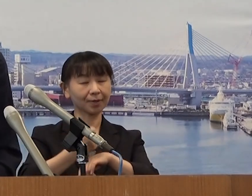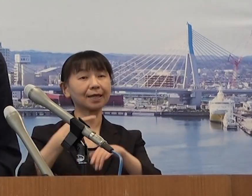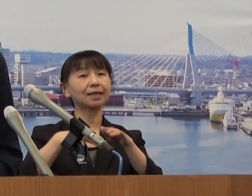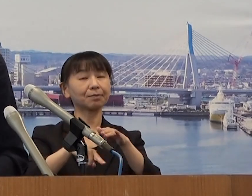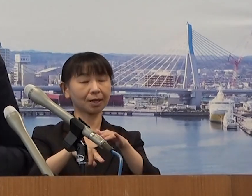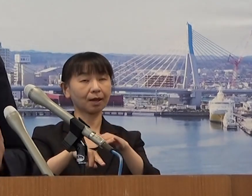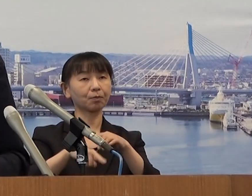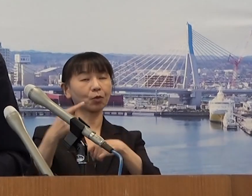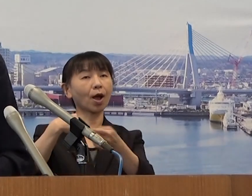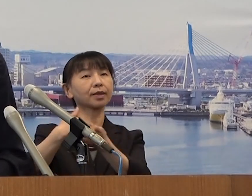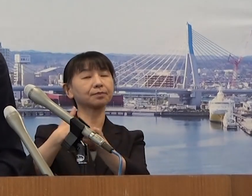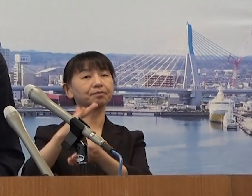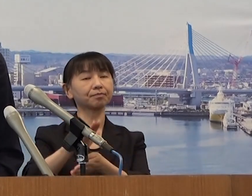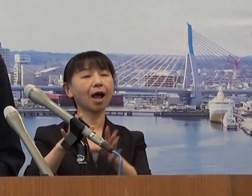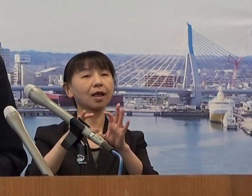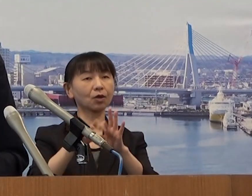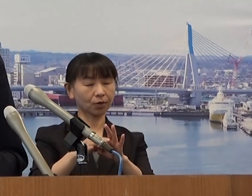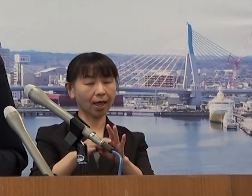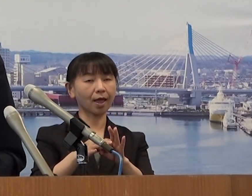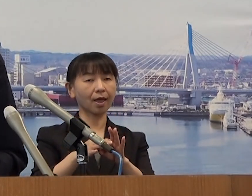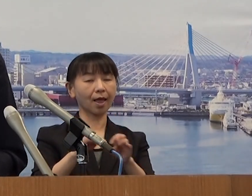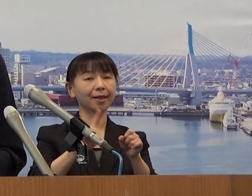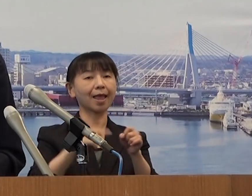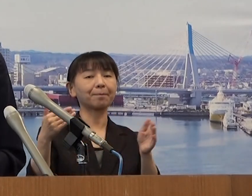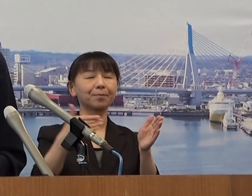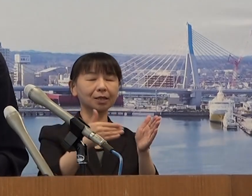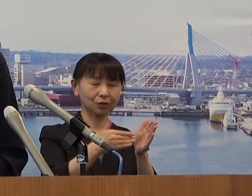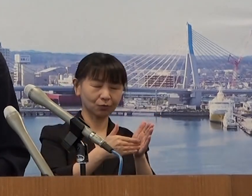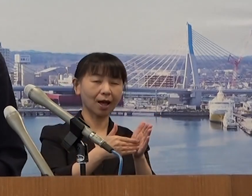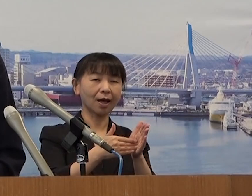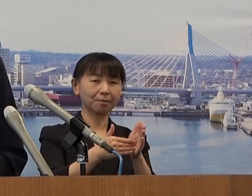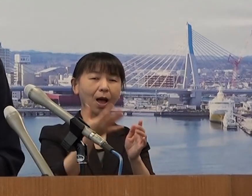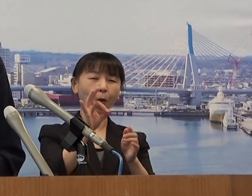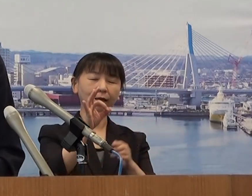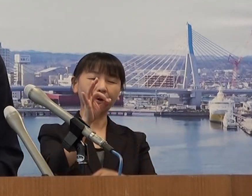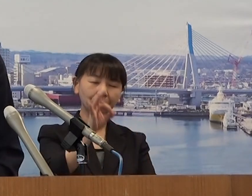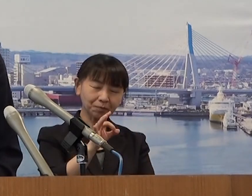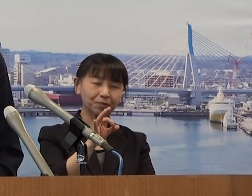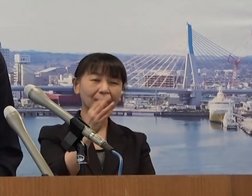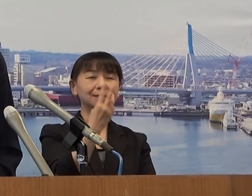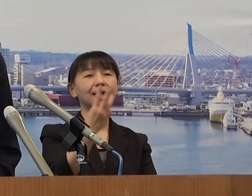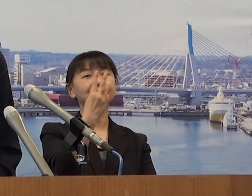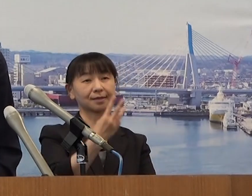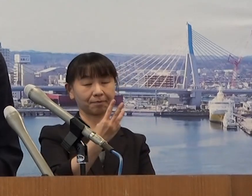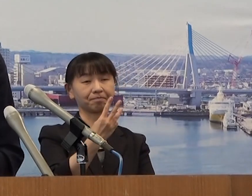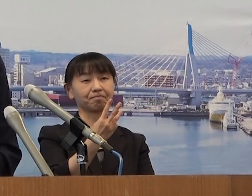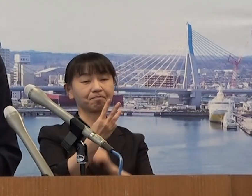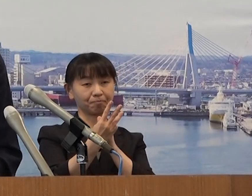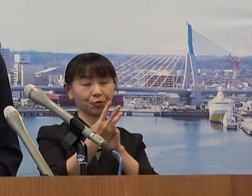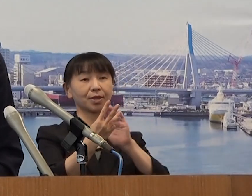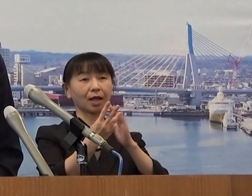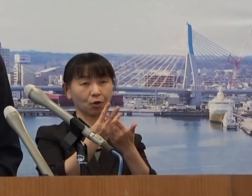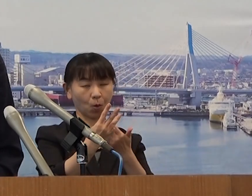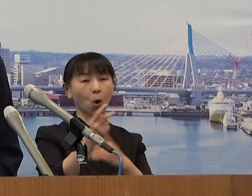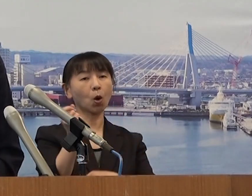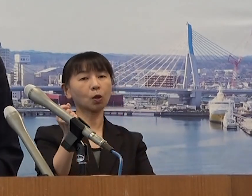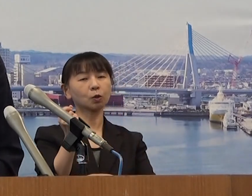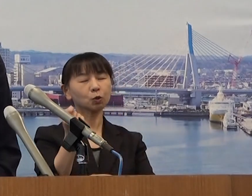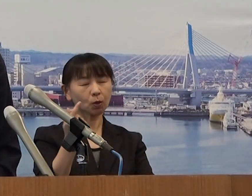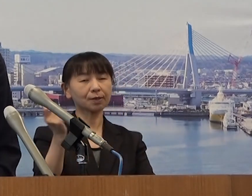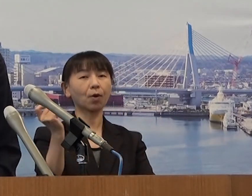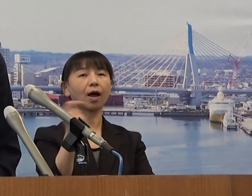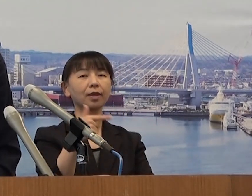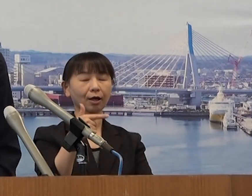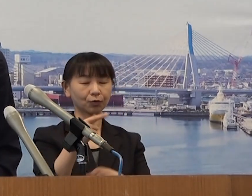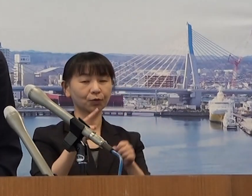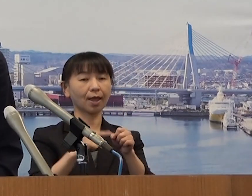けてですね、少しでも早くで額はまあ3000円という決して大きくない額ではありますが、少しでも早くこの年